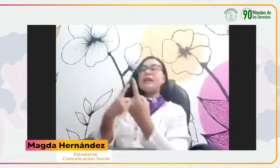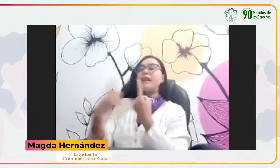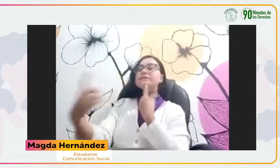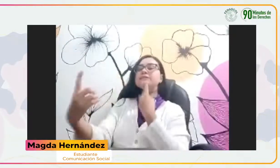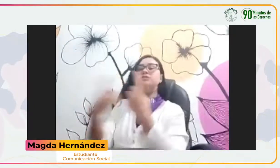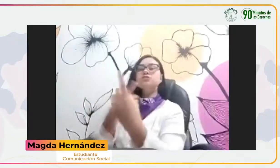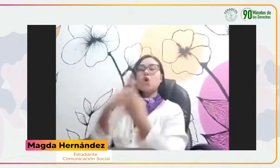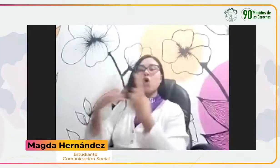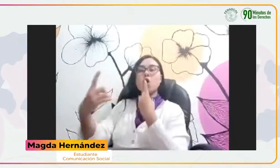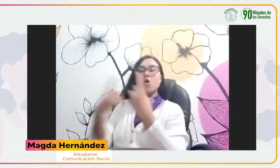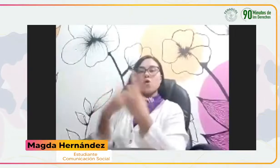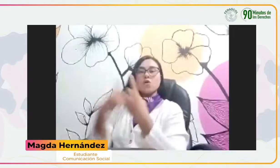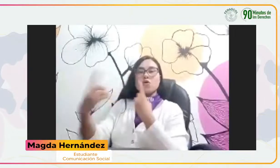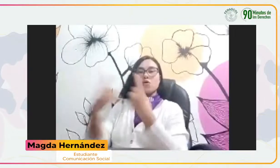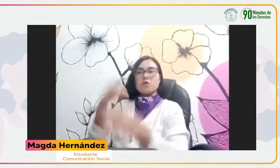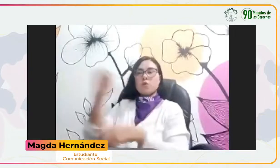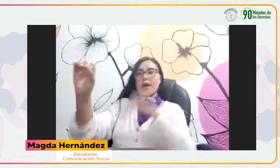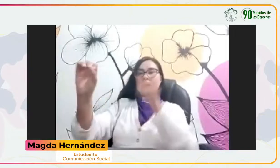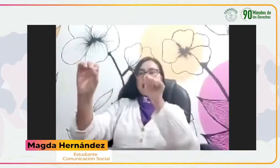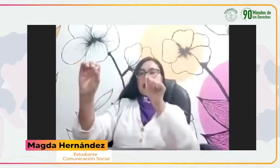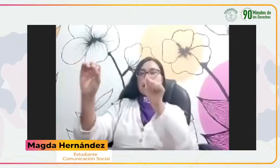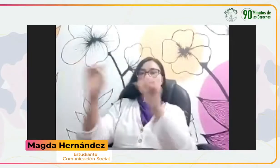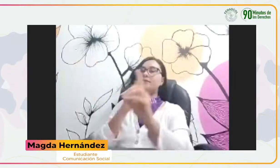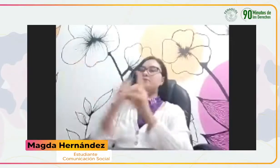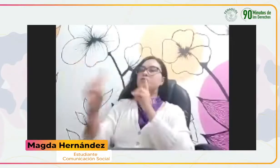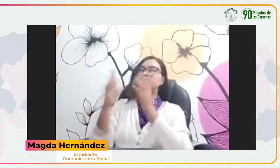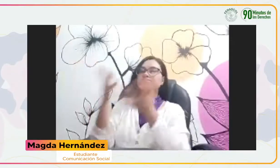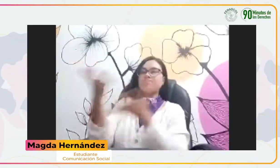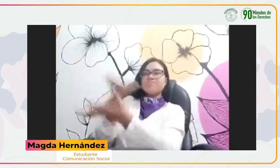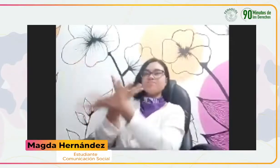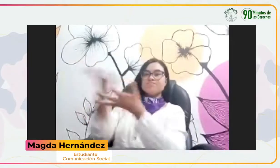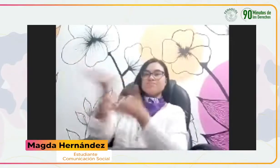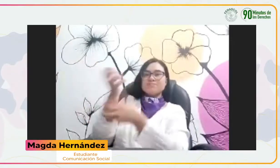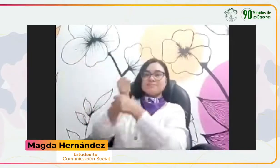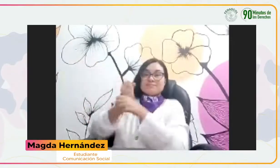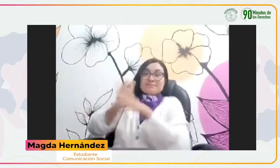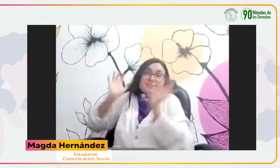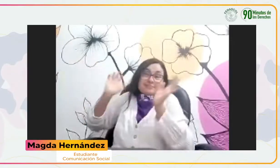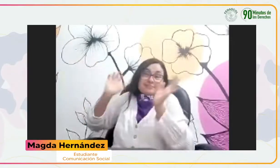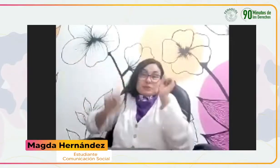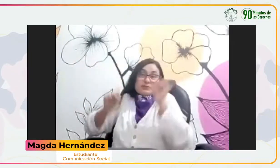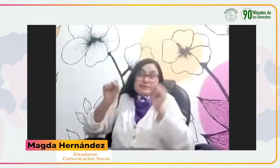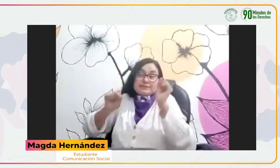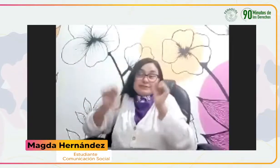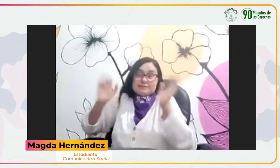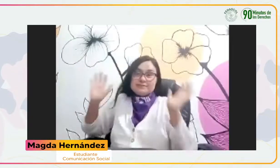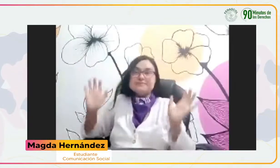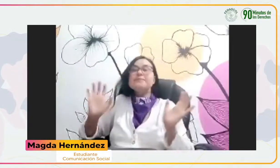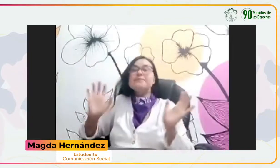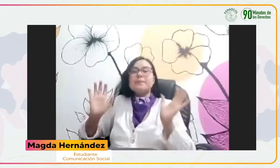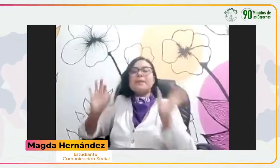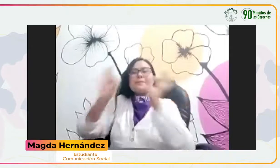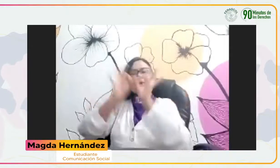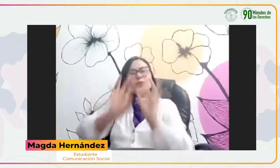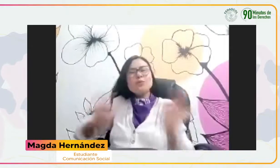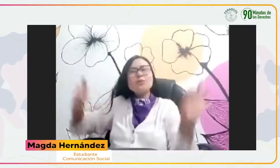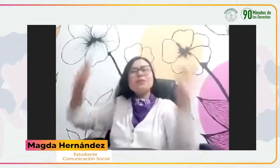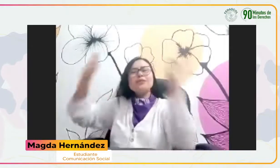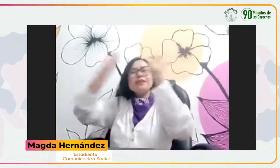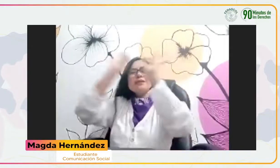pueda manejar, porque tenemos que llevar un discurso y una buena relación entre hombres y mujeres a nivel